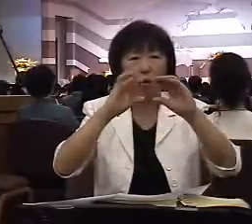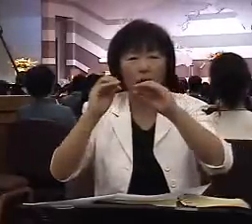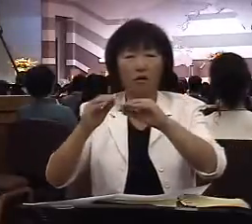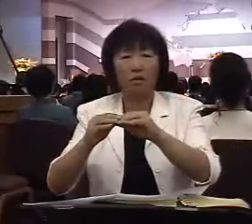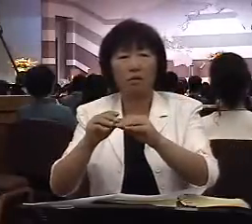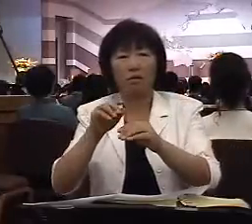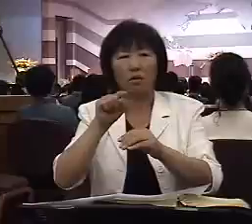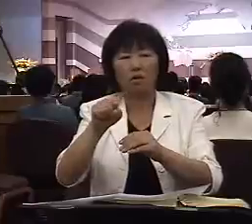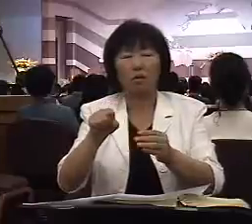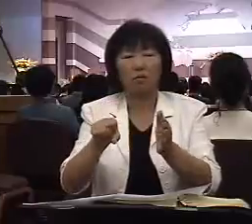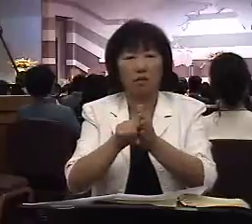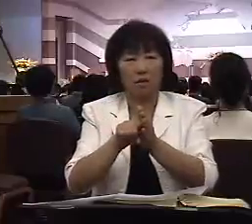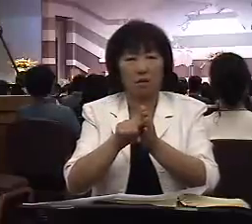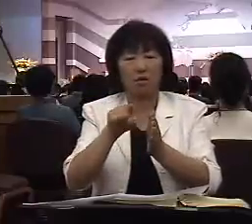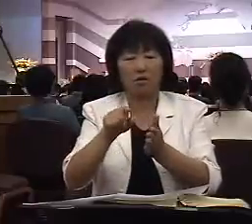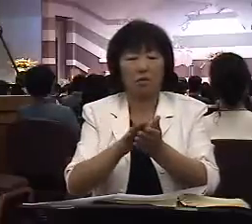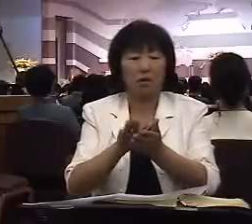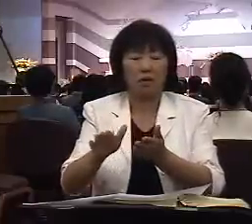것입니다.